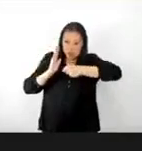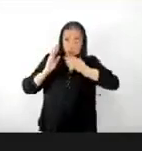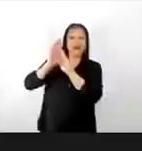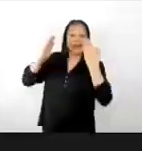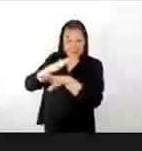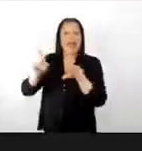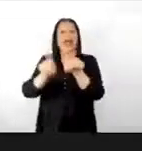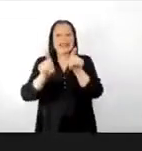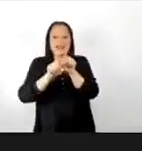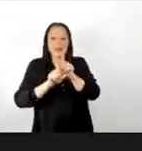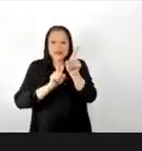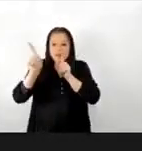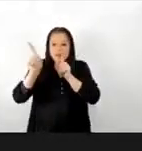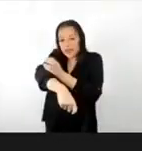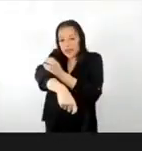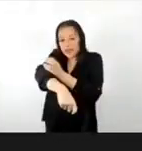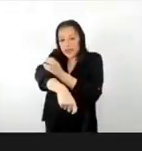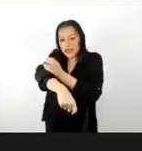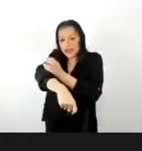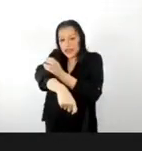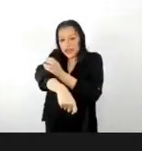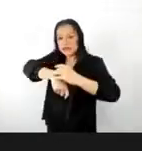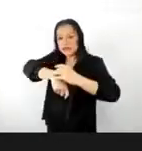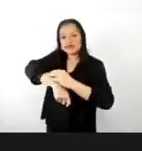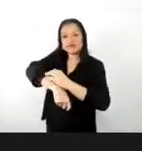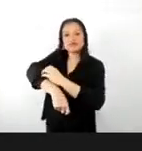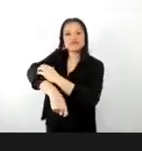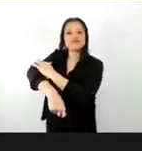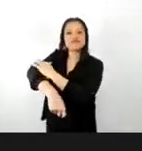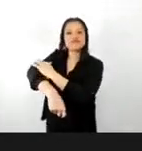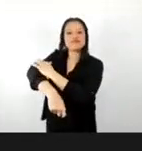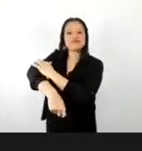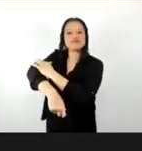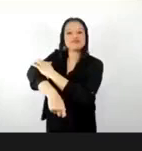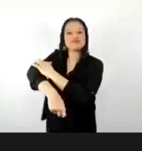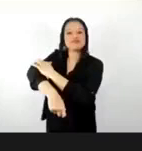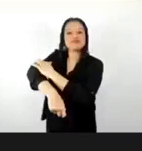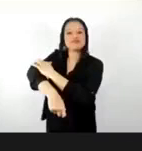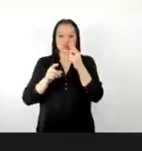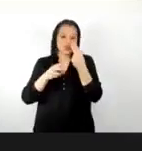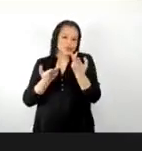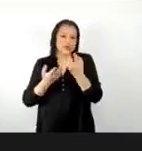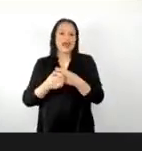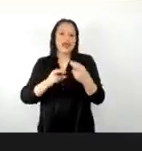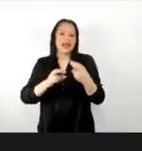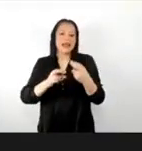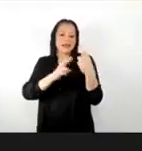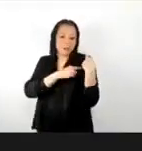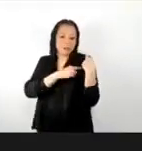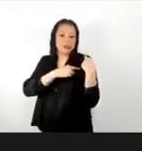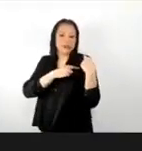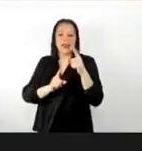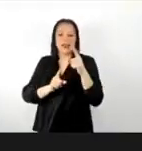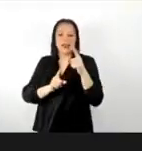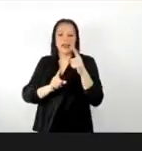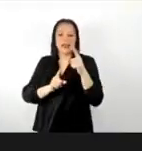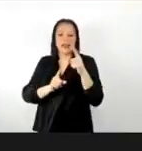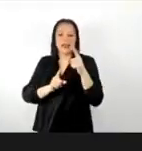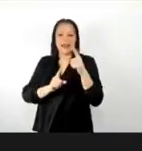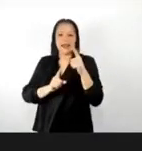perdón, busca en la chapa de la célula y entra. Para eso sirve esta espiga. Bueno, pero esta